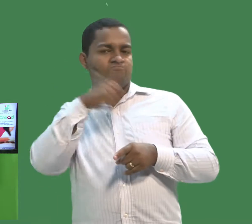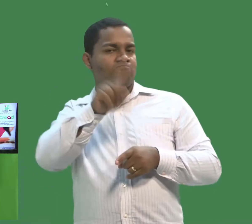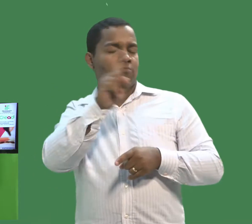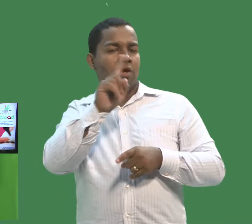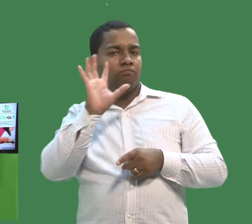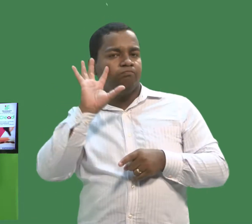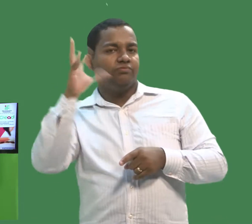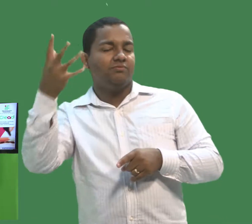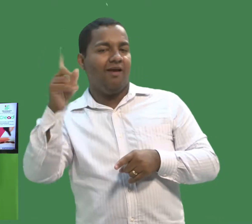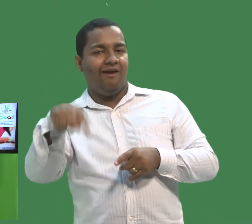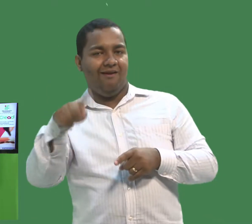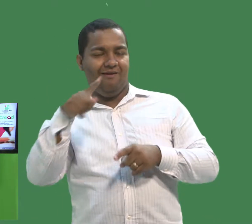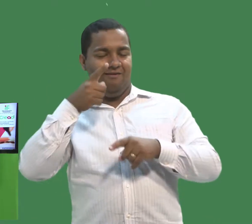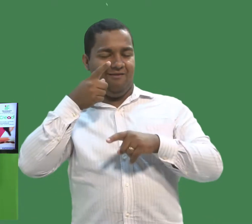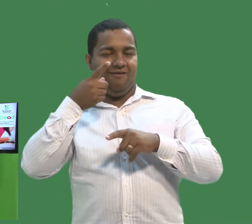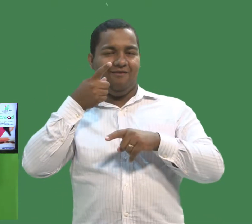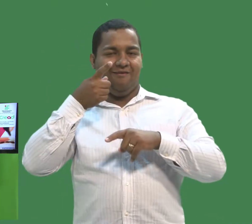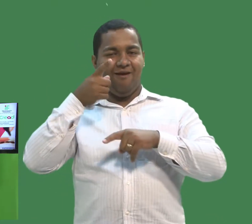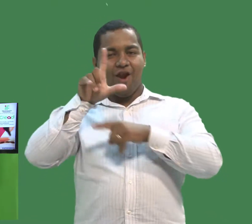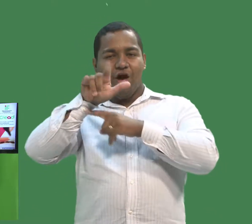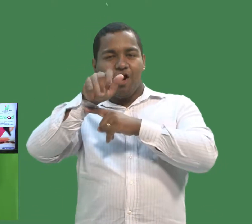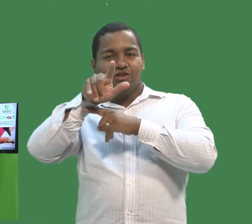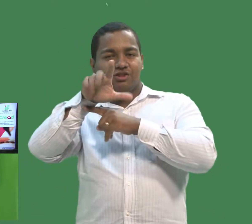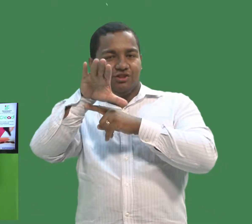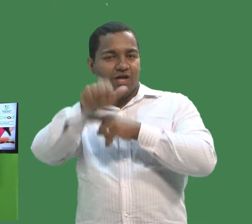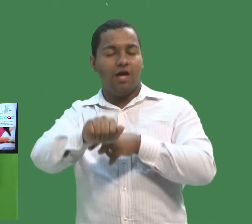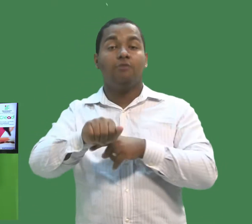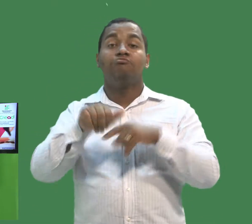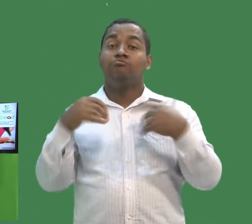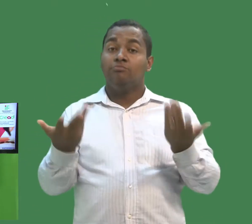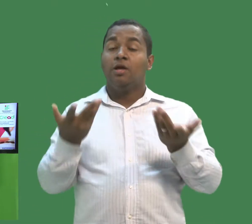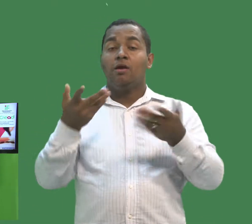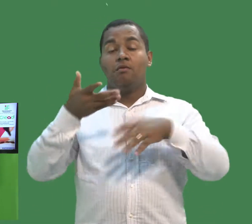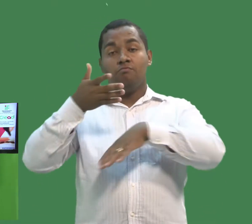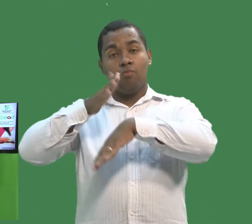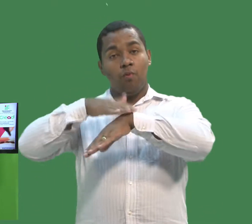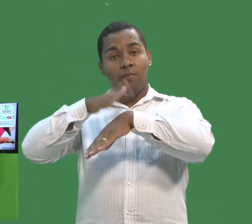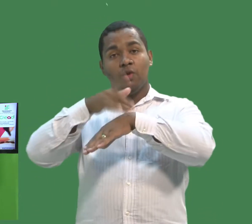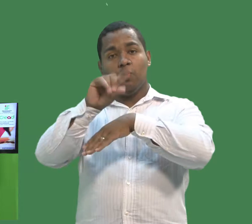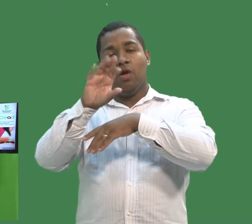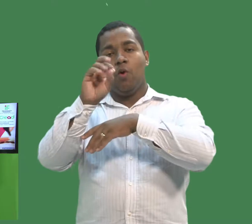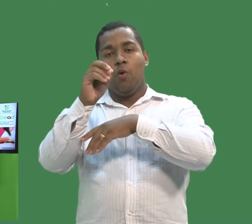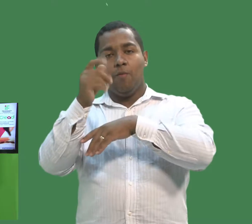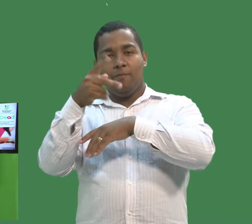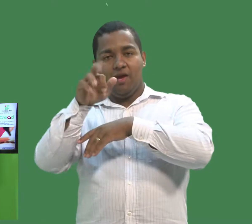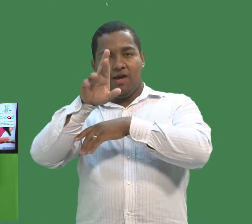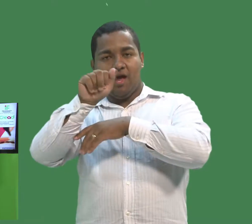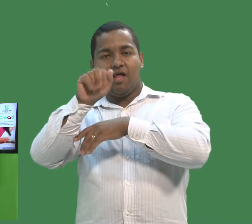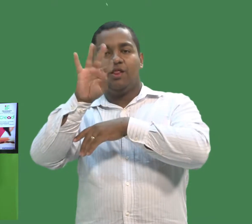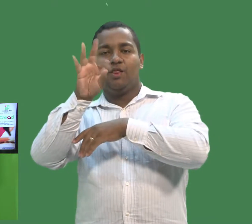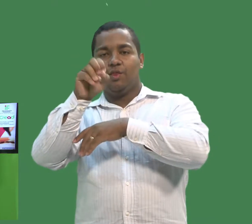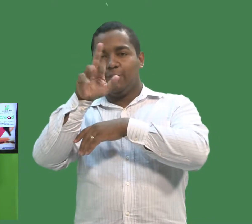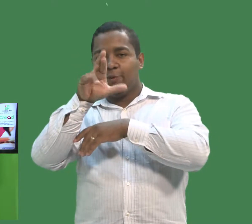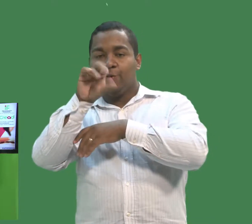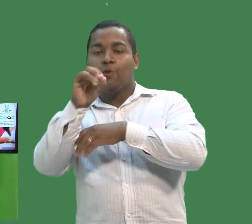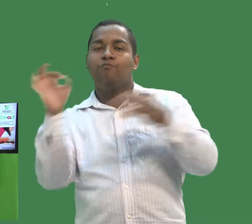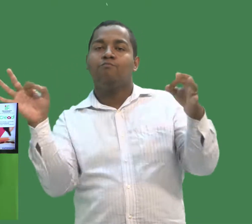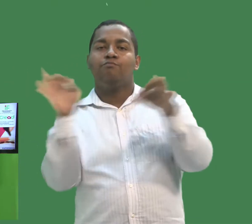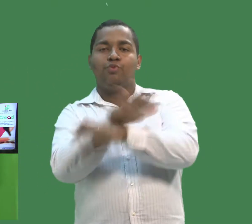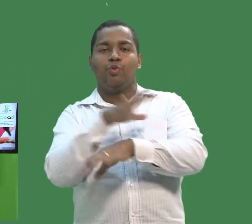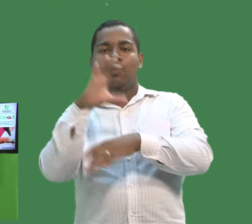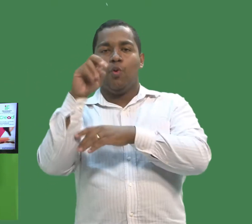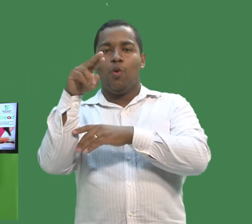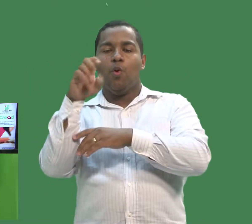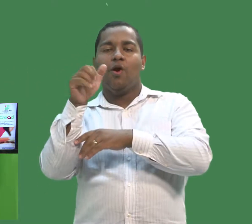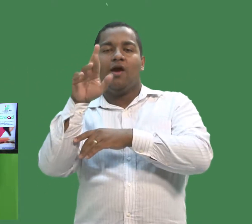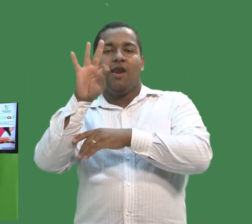lógicas. De 7, 8 até 11 ou 12 anos, é chamado de operatório concreto. A criança começa a formar conceitos como o